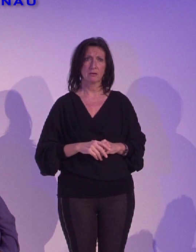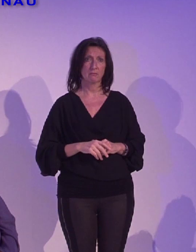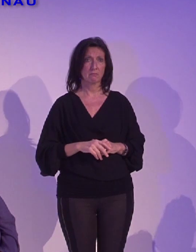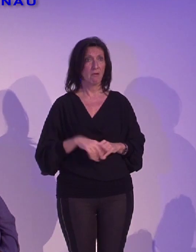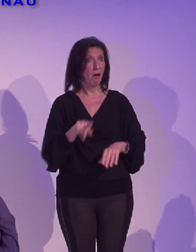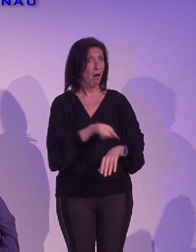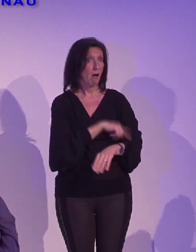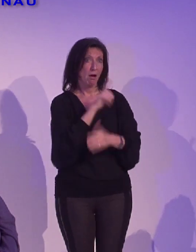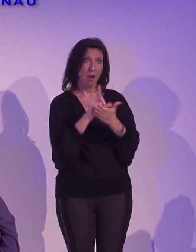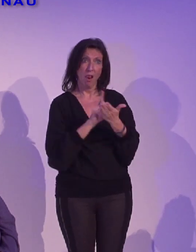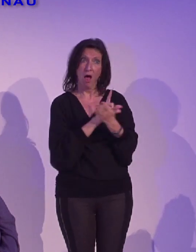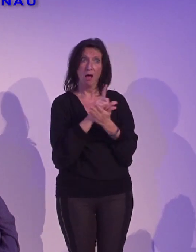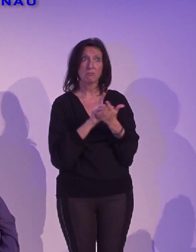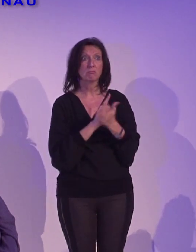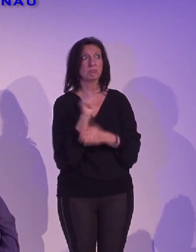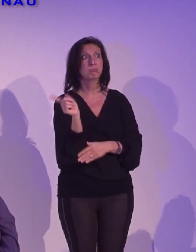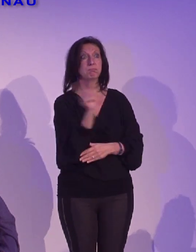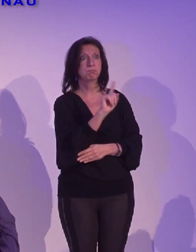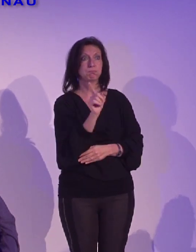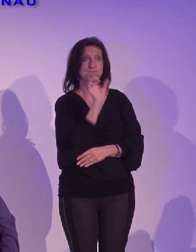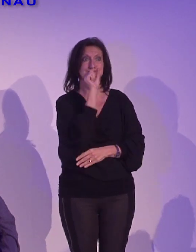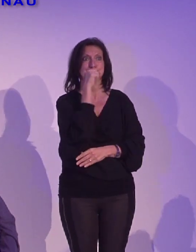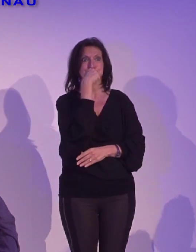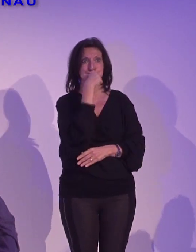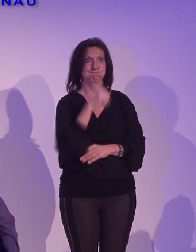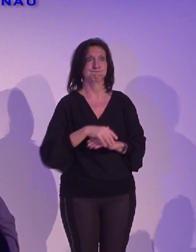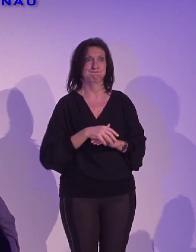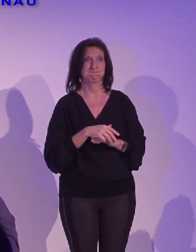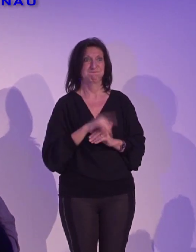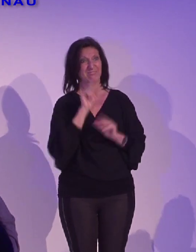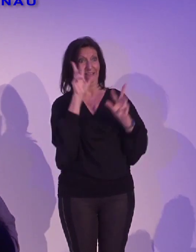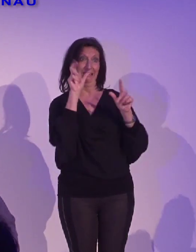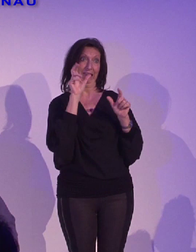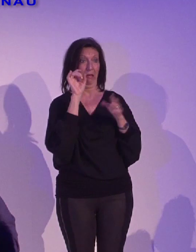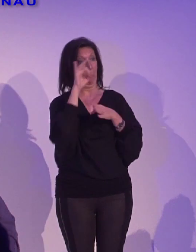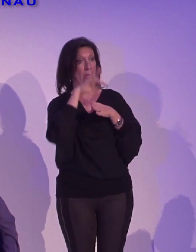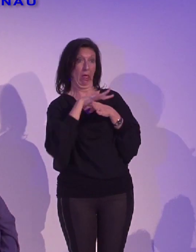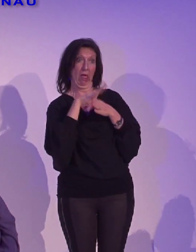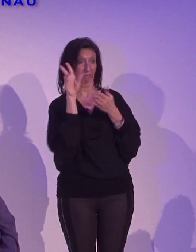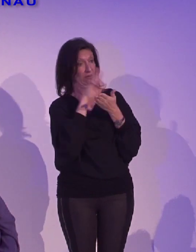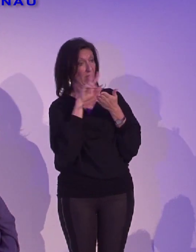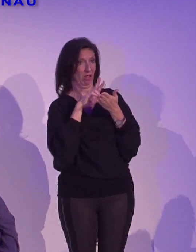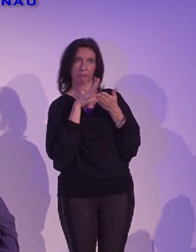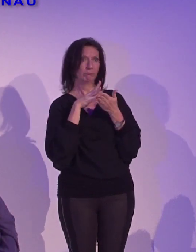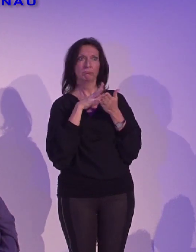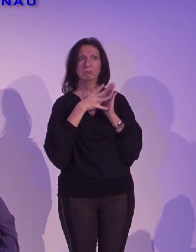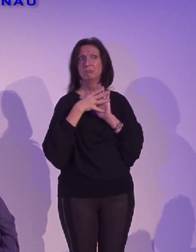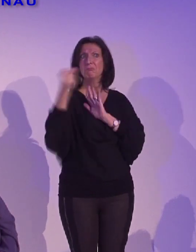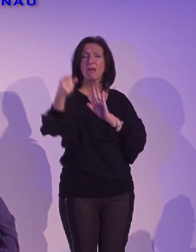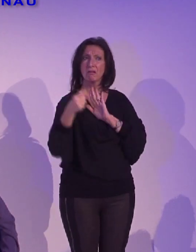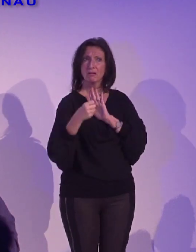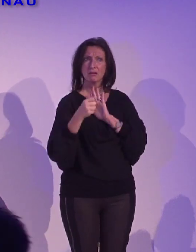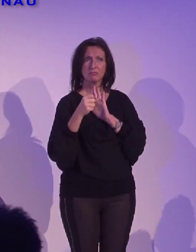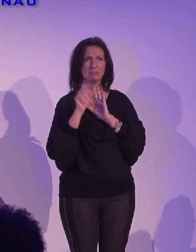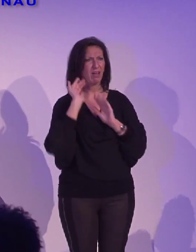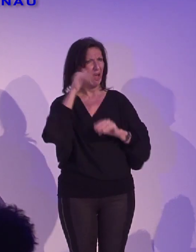ein Tabuthema. Wir haben auch keine Hefte darüber lesen dürfen. Solche Hefte hat man uns weggenommen. Wir waren nur Mädchen